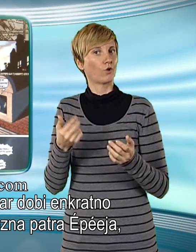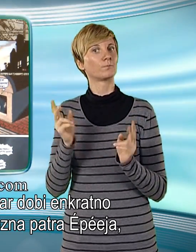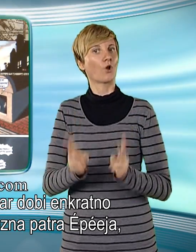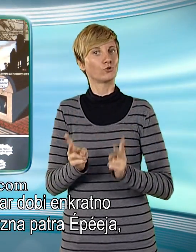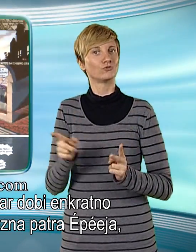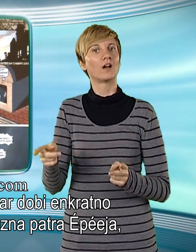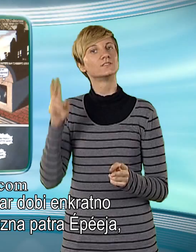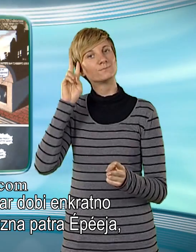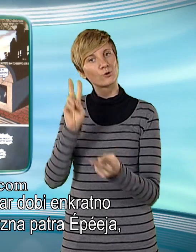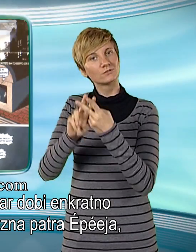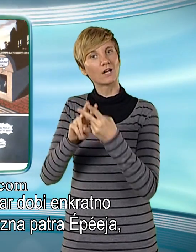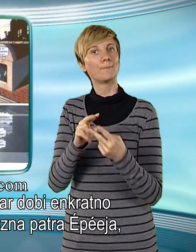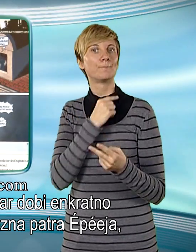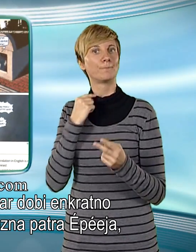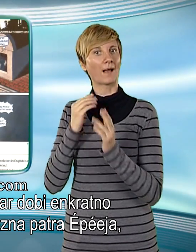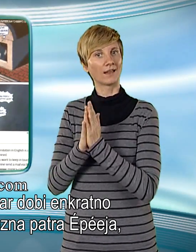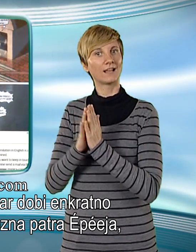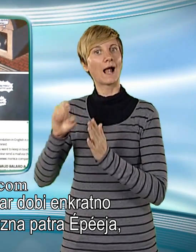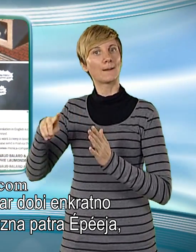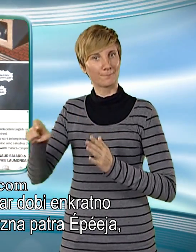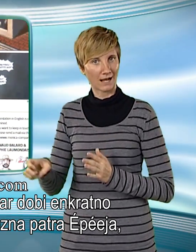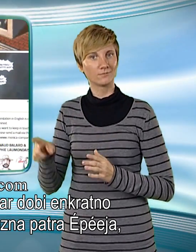patra Epeja, zaradi česar se mu življenje spremeni na bolje.